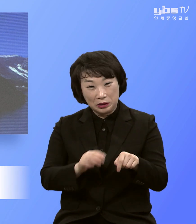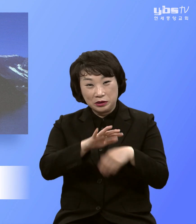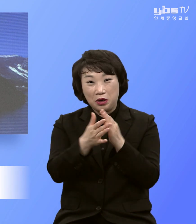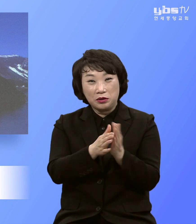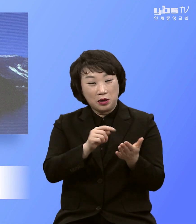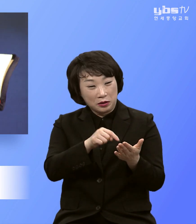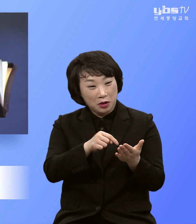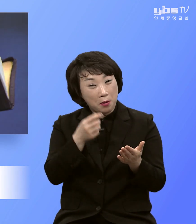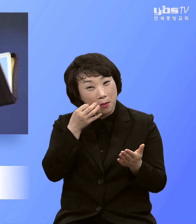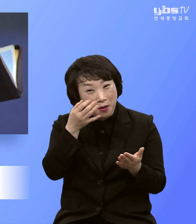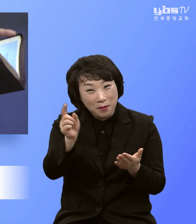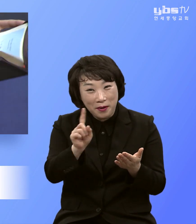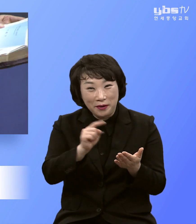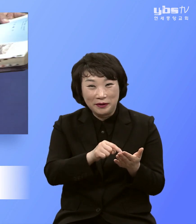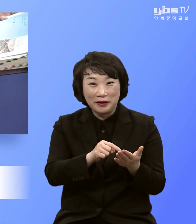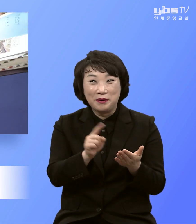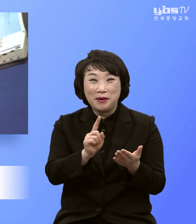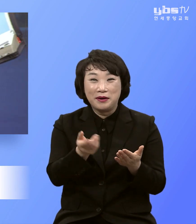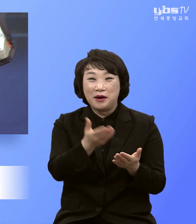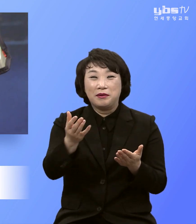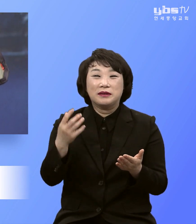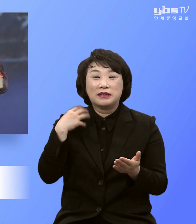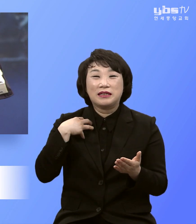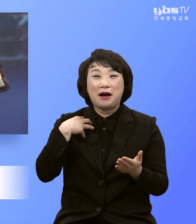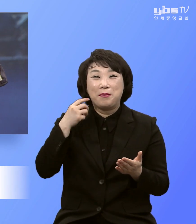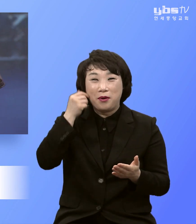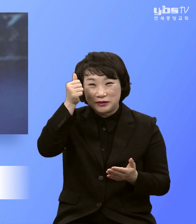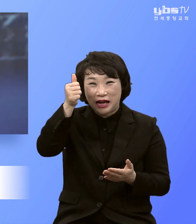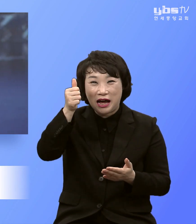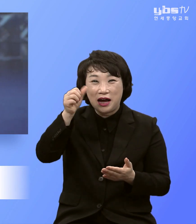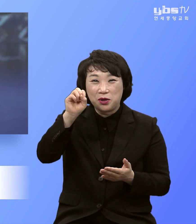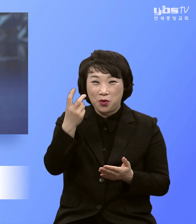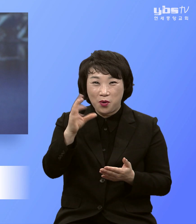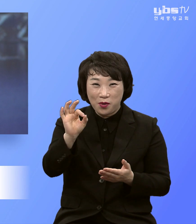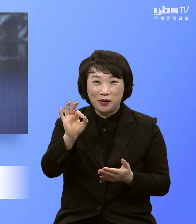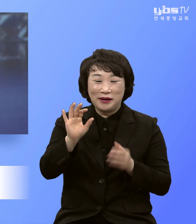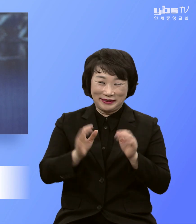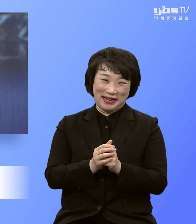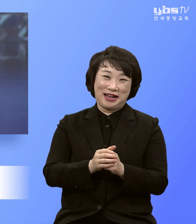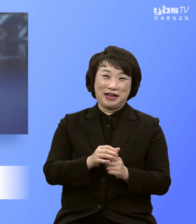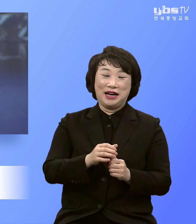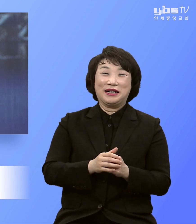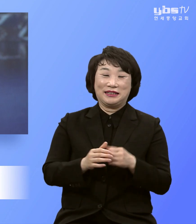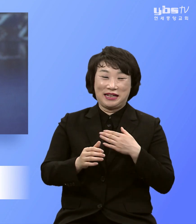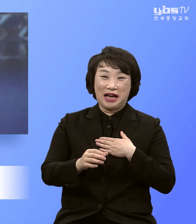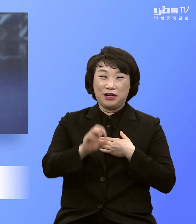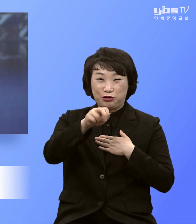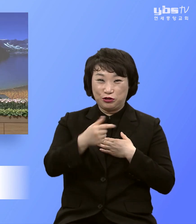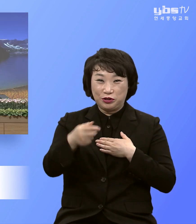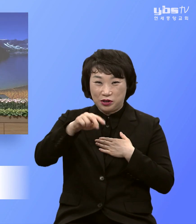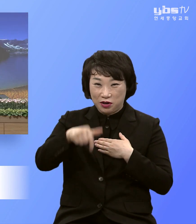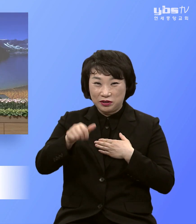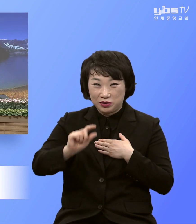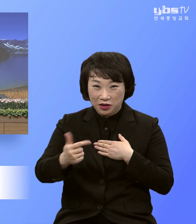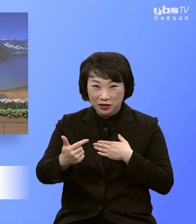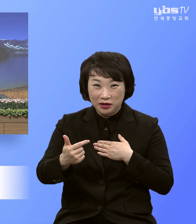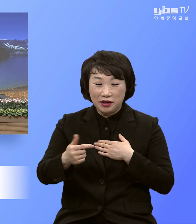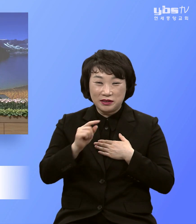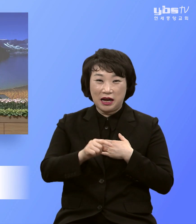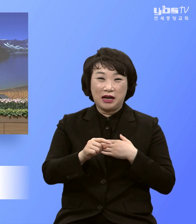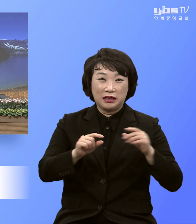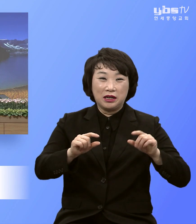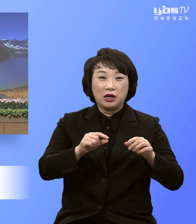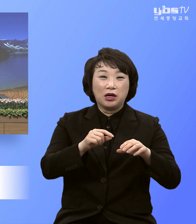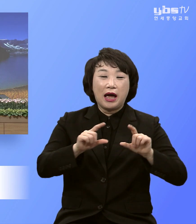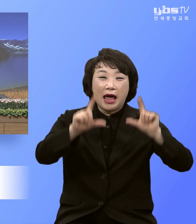성경도 보면 뭐라고 들어있느냐, 담임 목사용 윤석전 주후 몇 년 10월